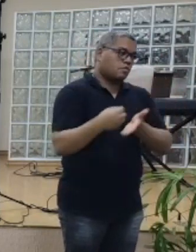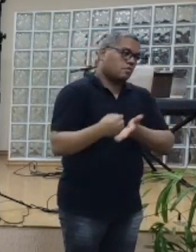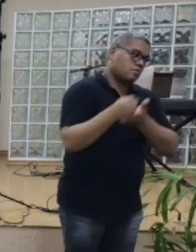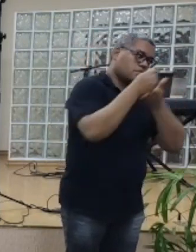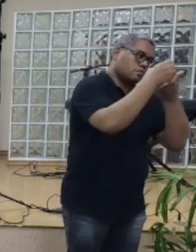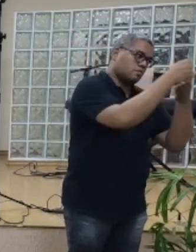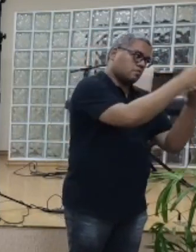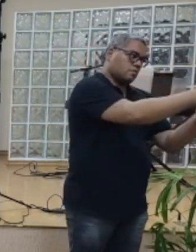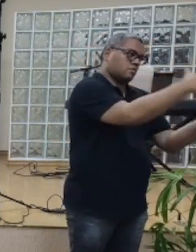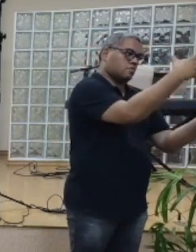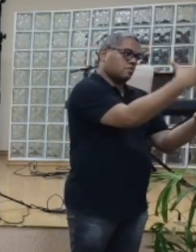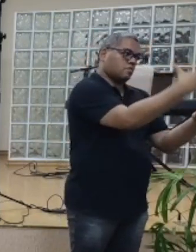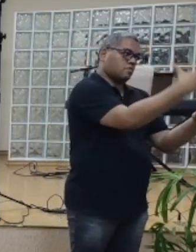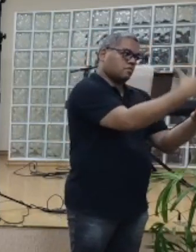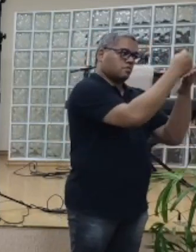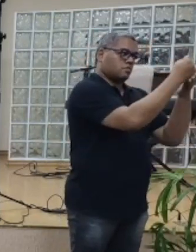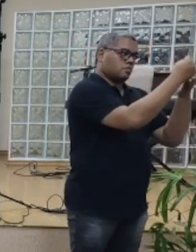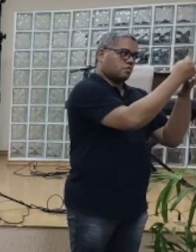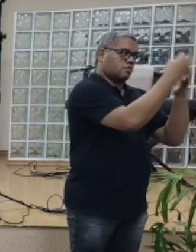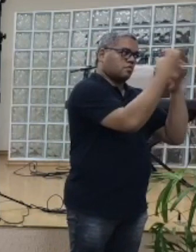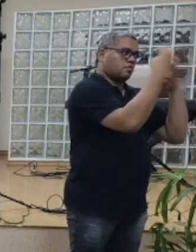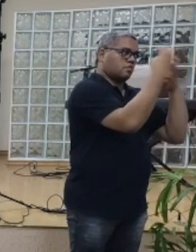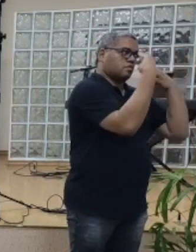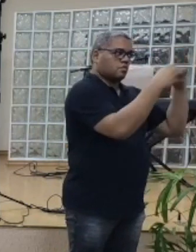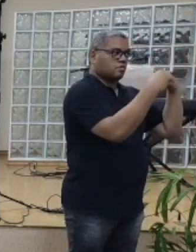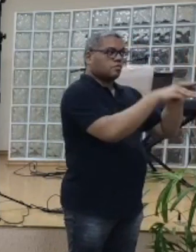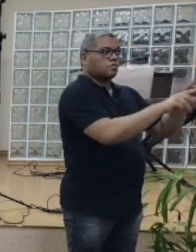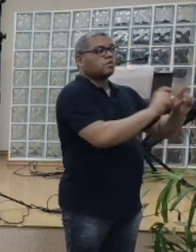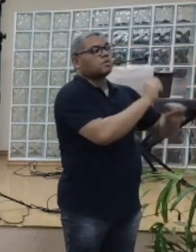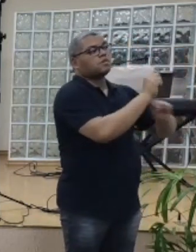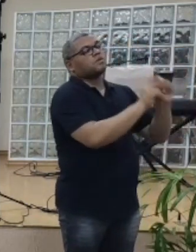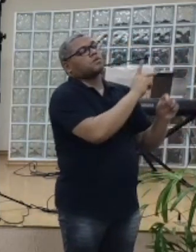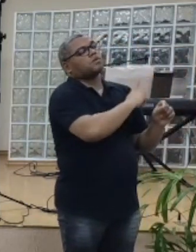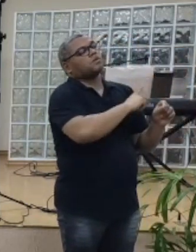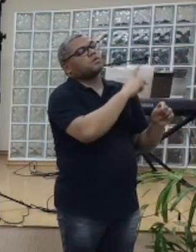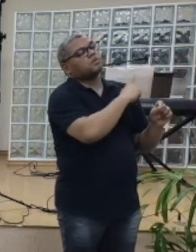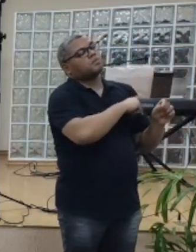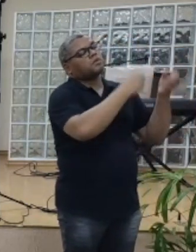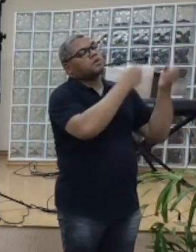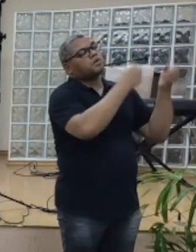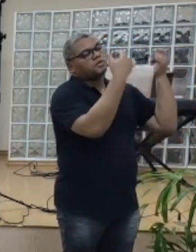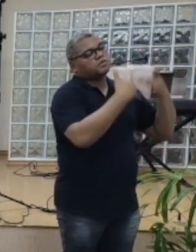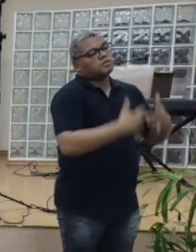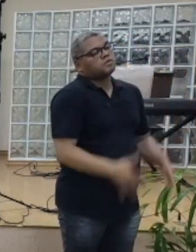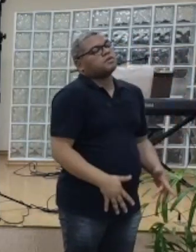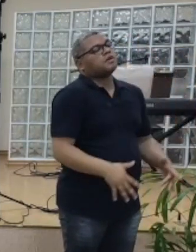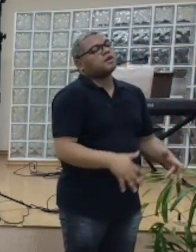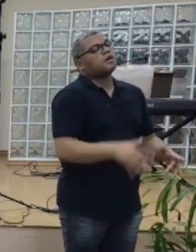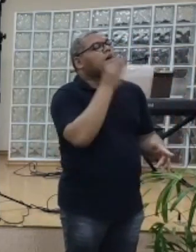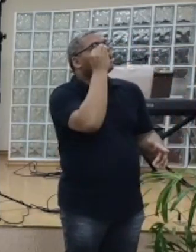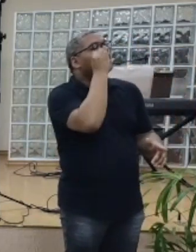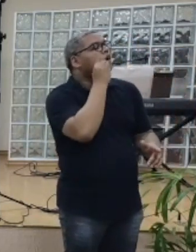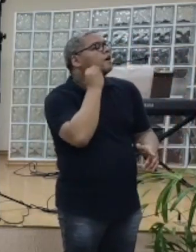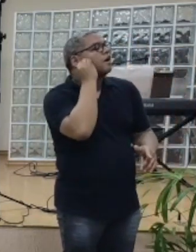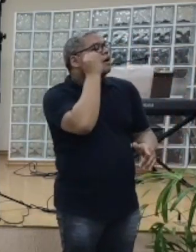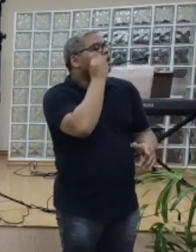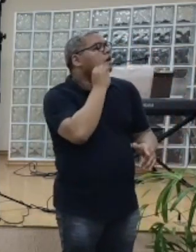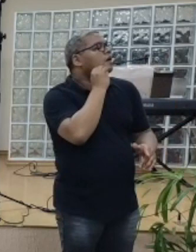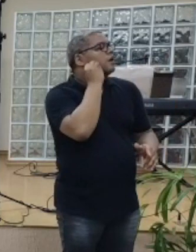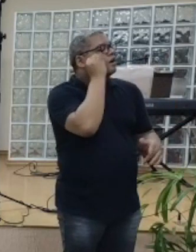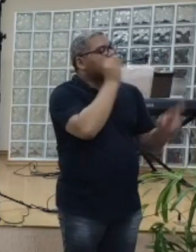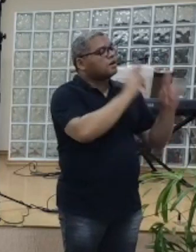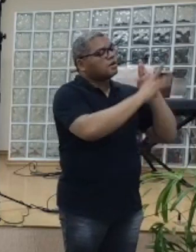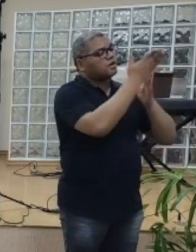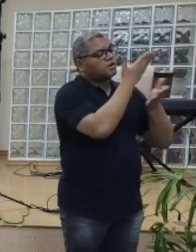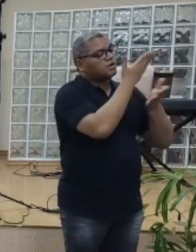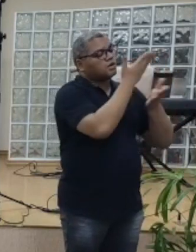de salvação. Então, o que Paulo faz é um belíssimo apelo à experiência de relacionamento